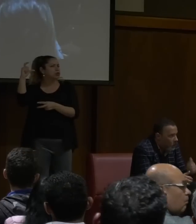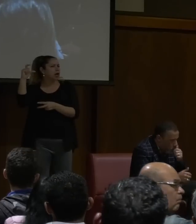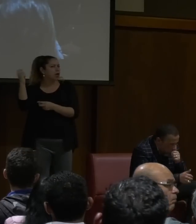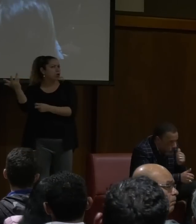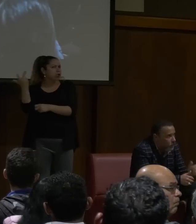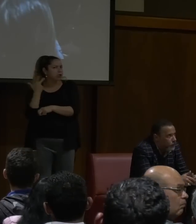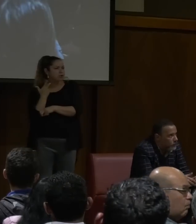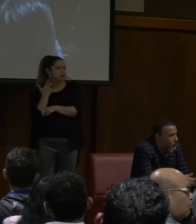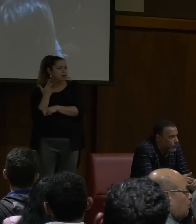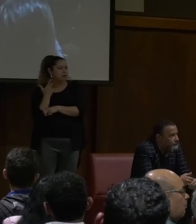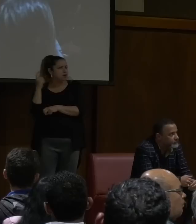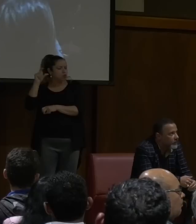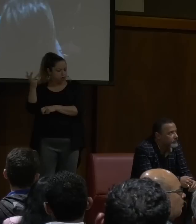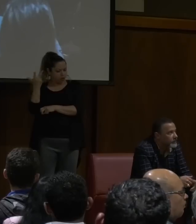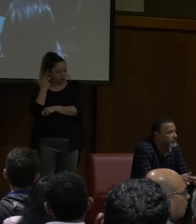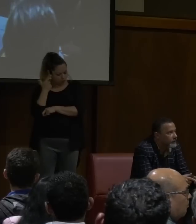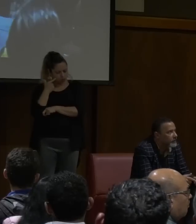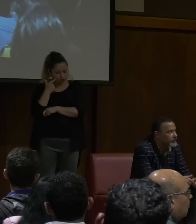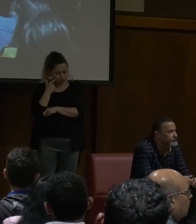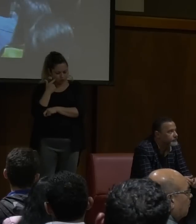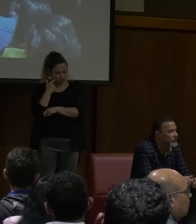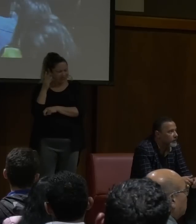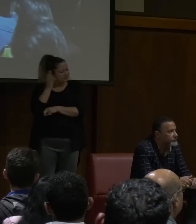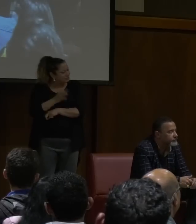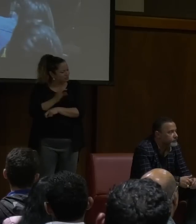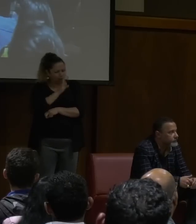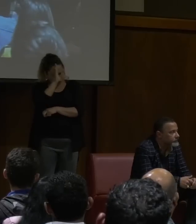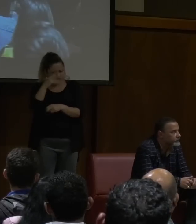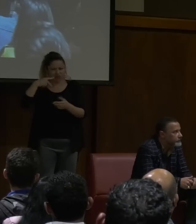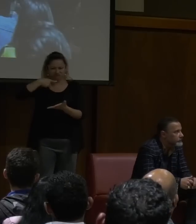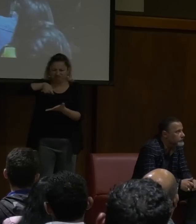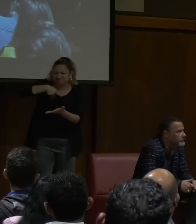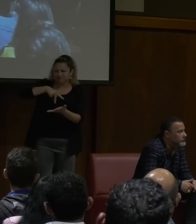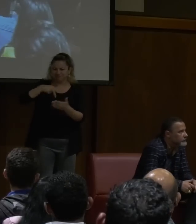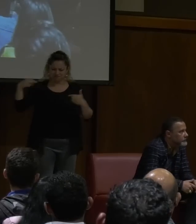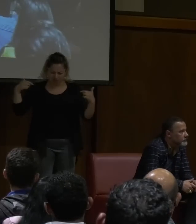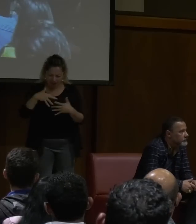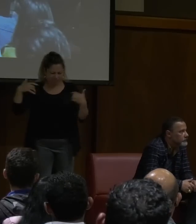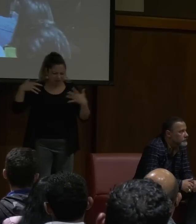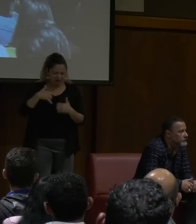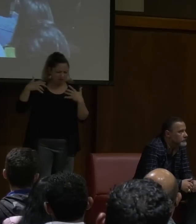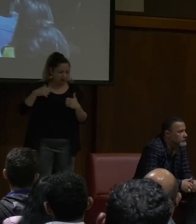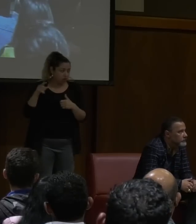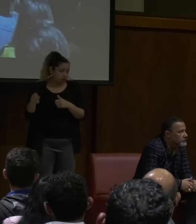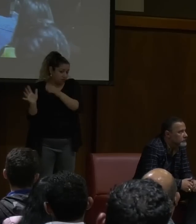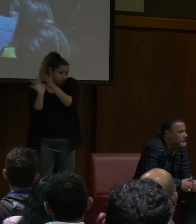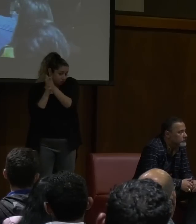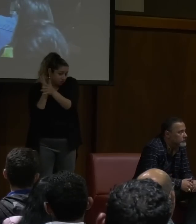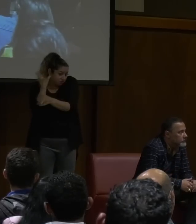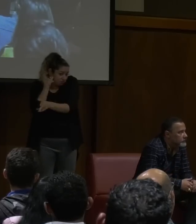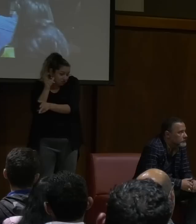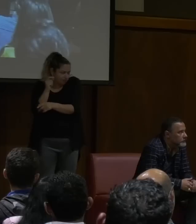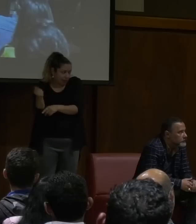de Fonseca, dentro de las grandes parrandas que se hacía ese tipo de comentario también, que